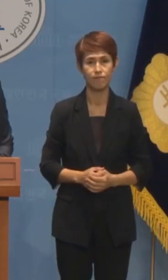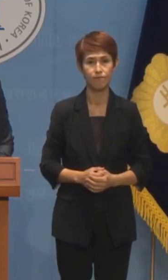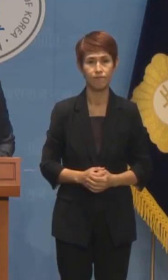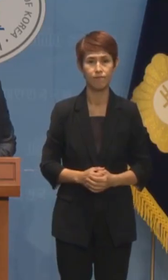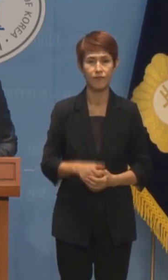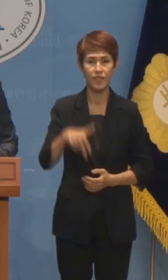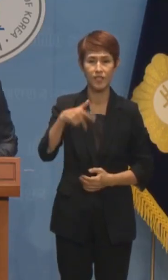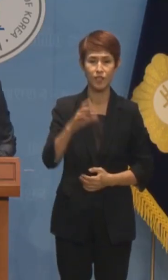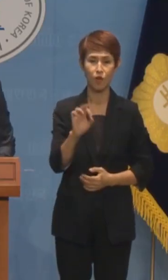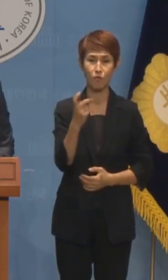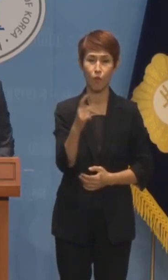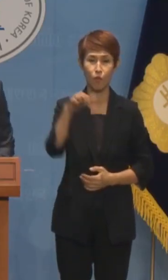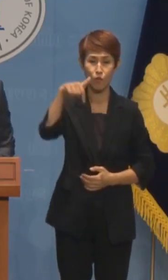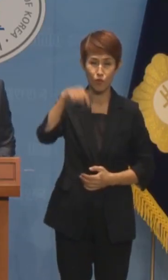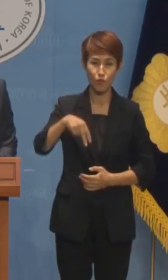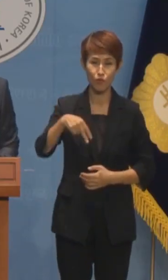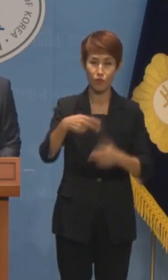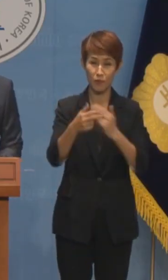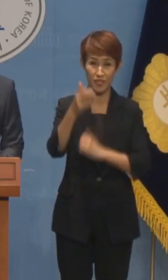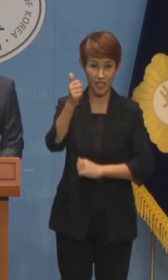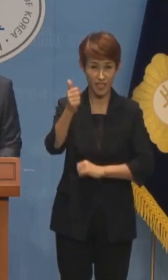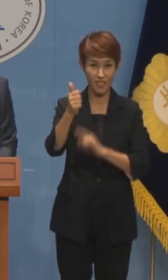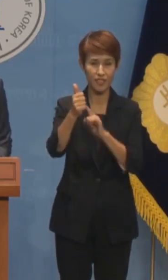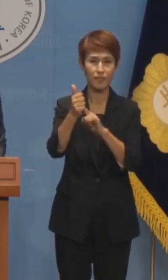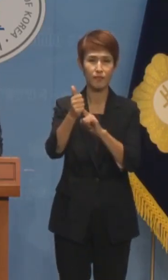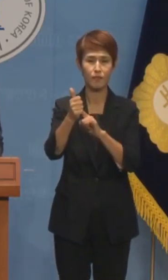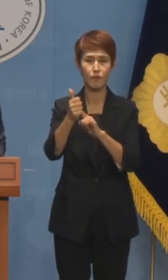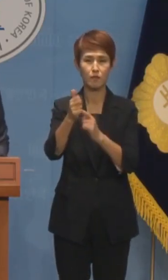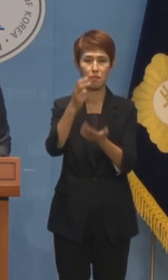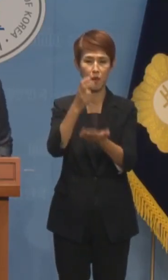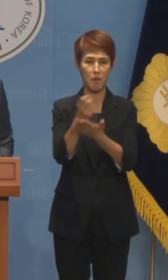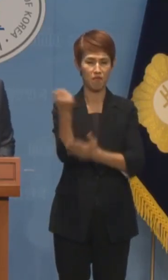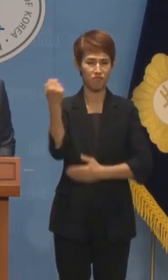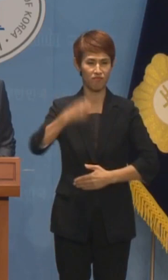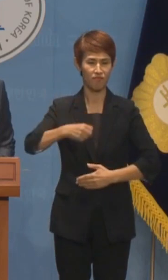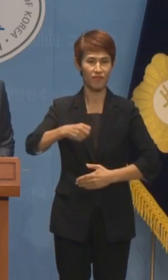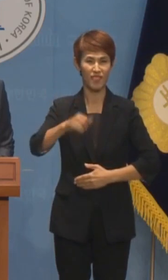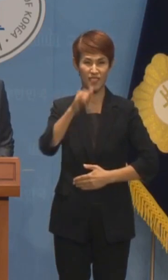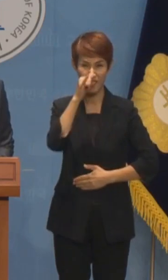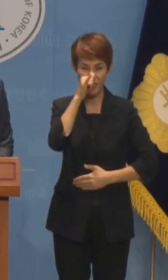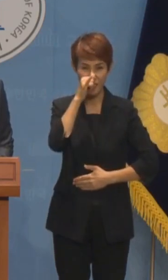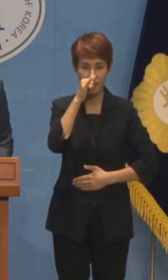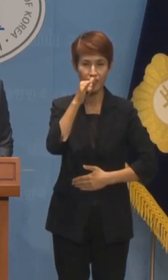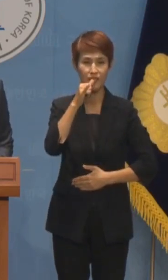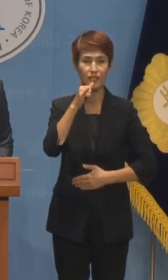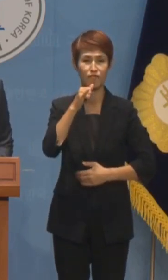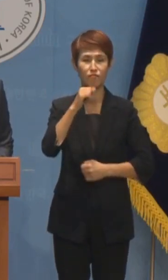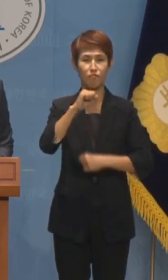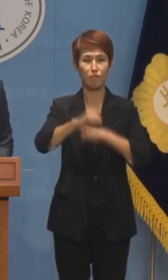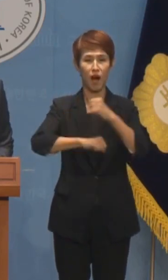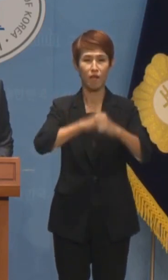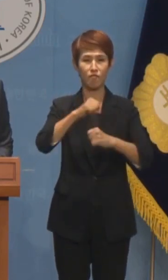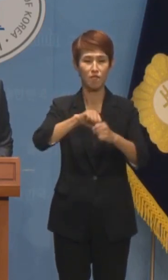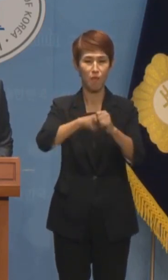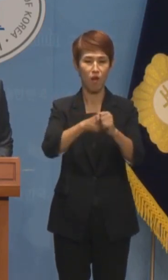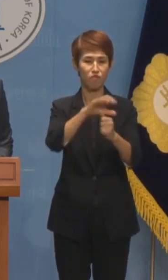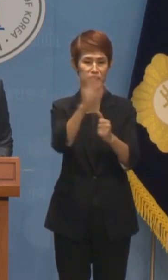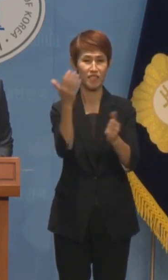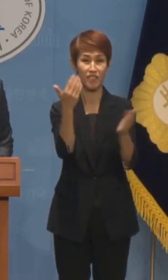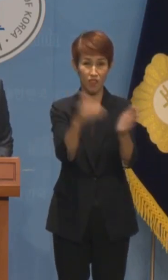정몽규 회장은 규정, 절차에 어긋난 자의적인 사면 단행했지만 그 책임은 회피하고 있습니다.